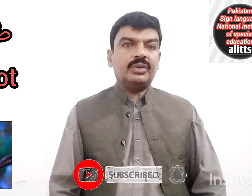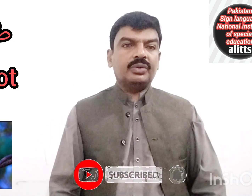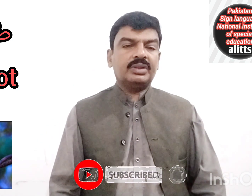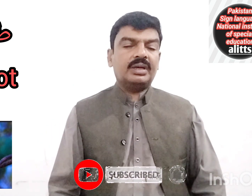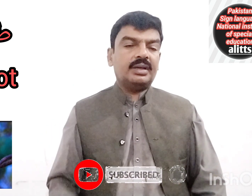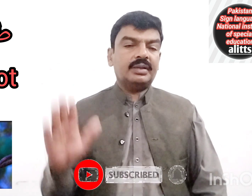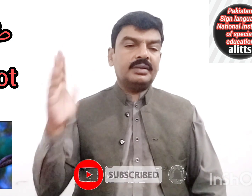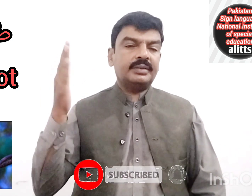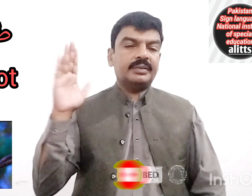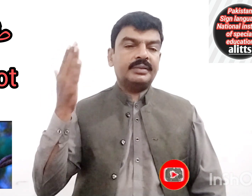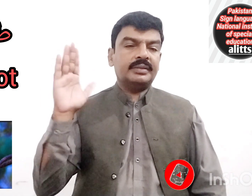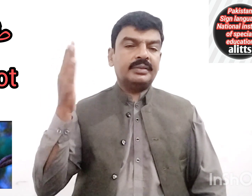तोता।